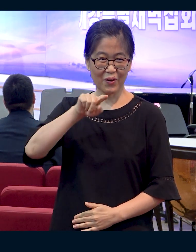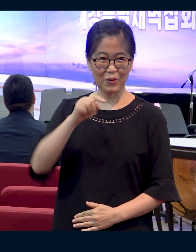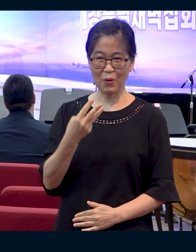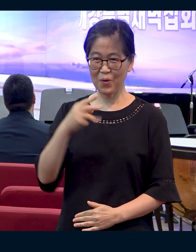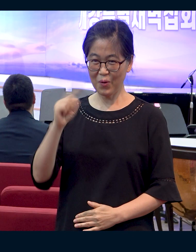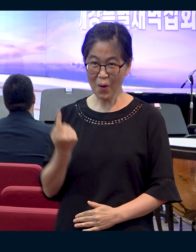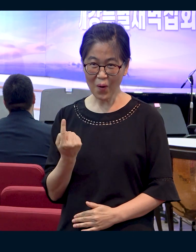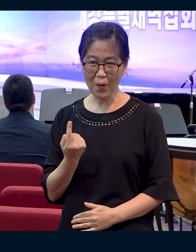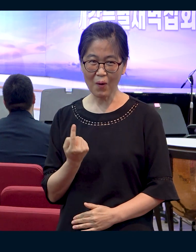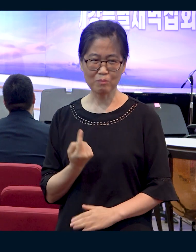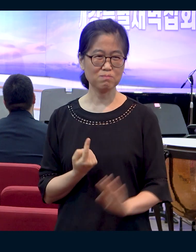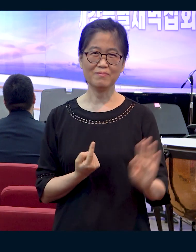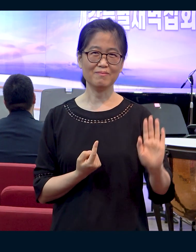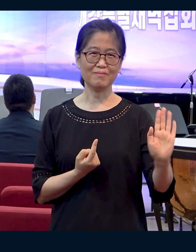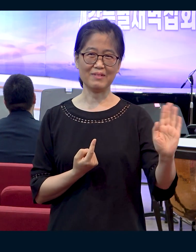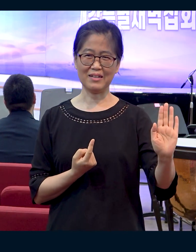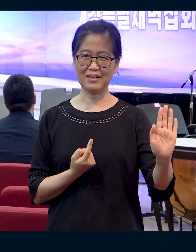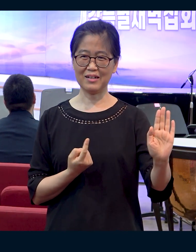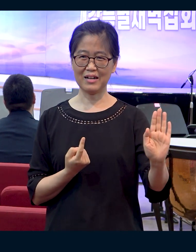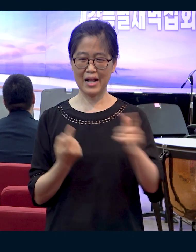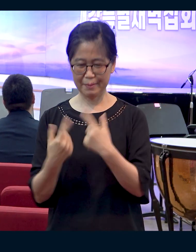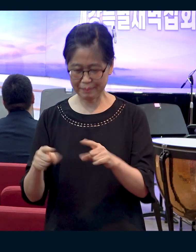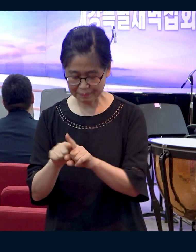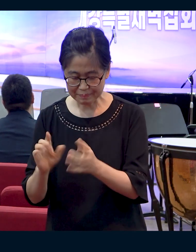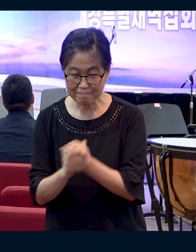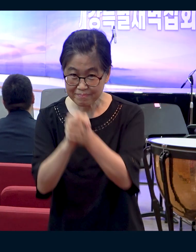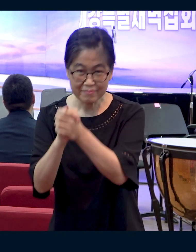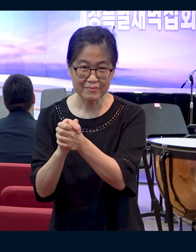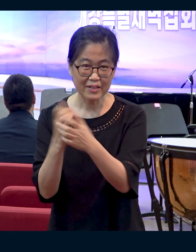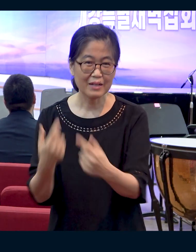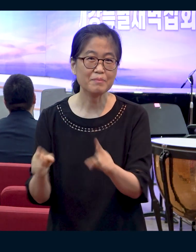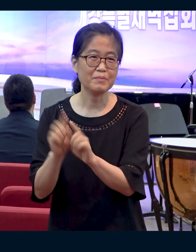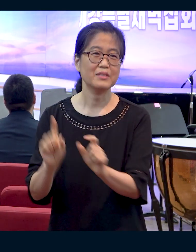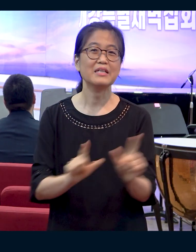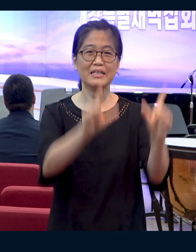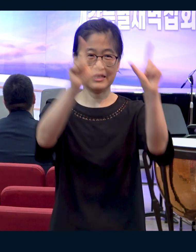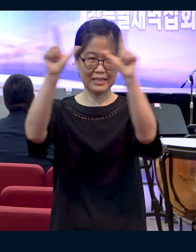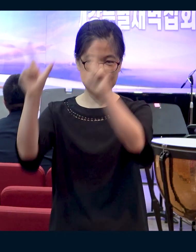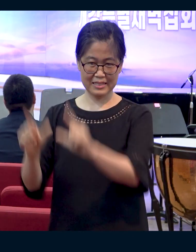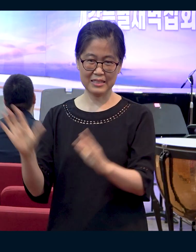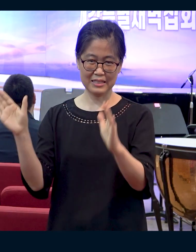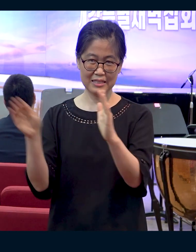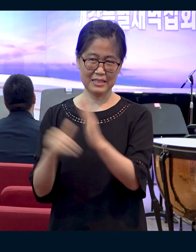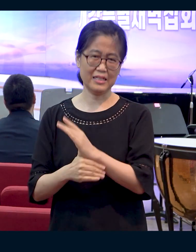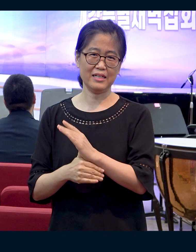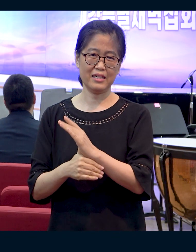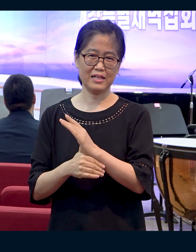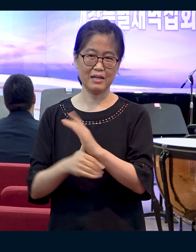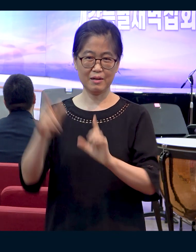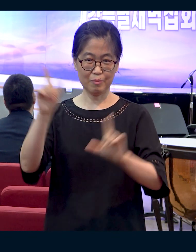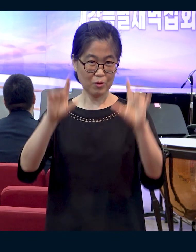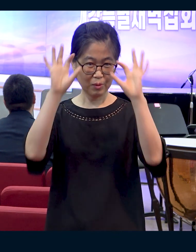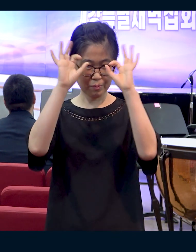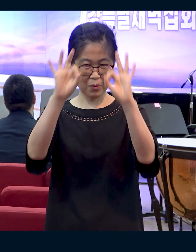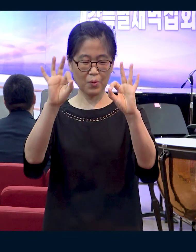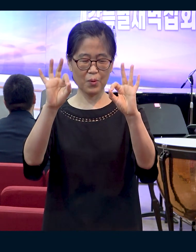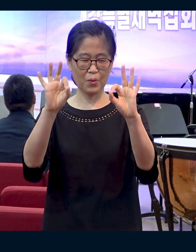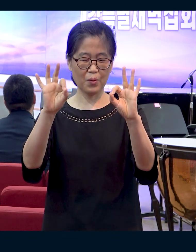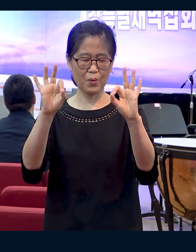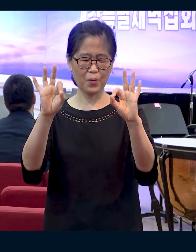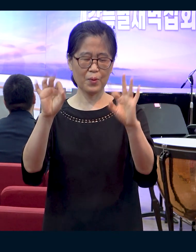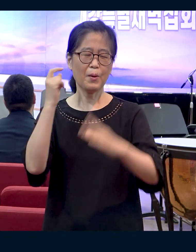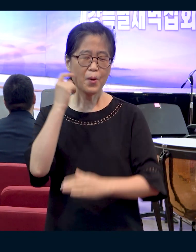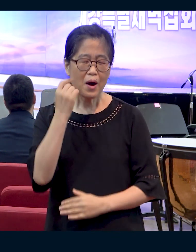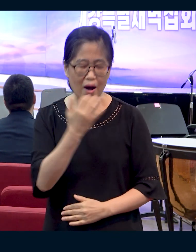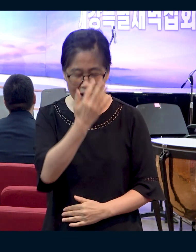정말 함께 더불어 잘 이렇게 같이 해나갈 때, 그때 그 모습이